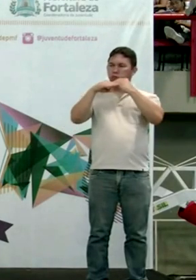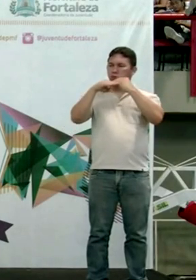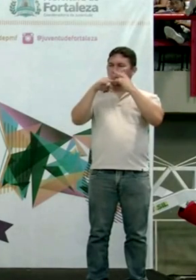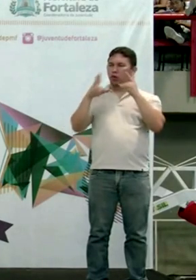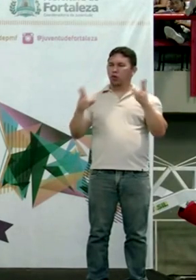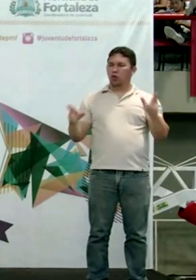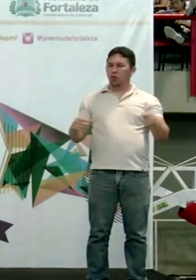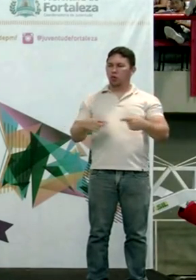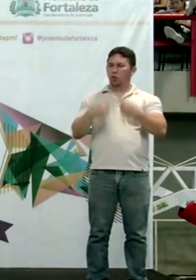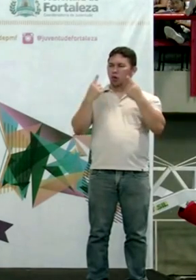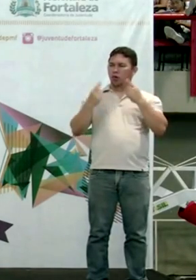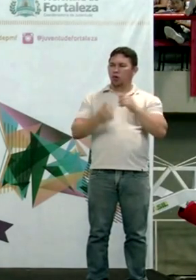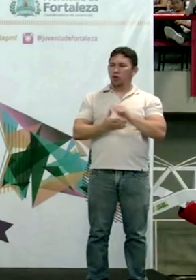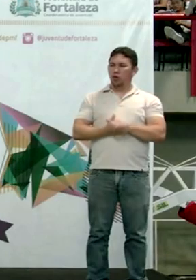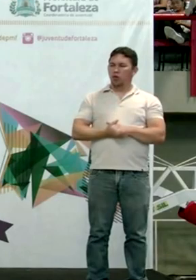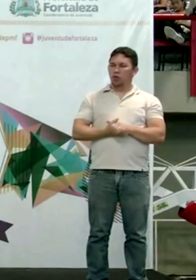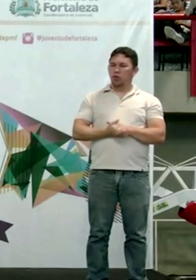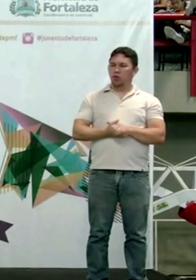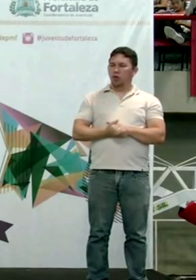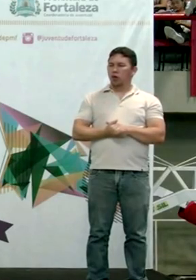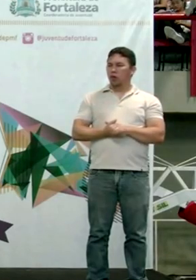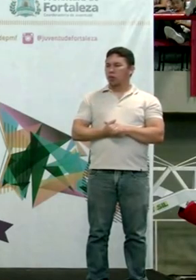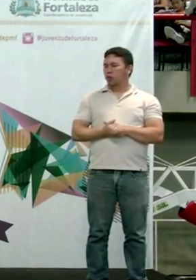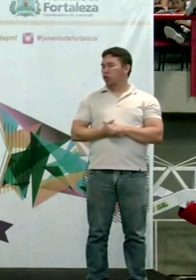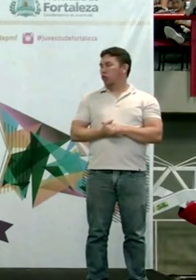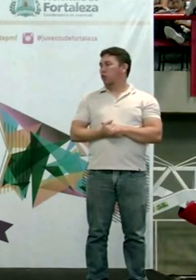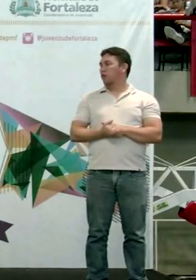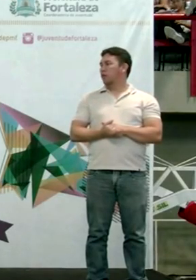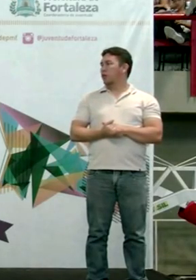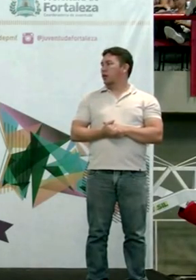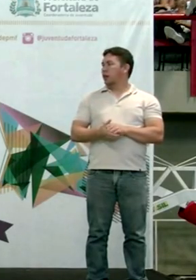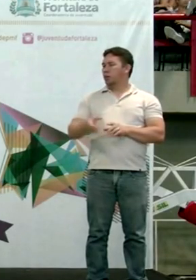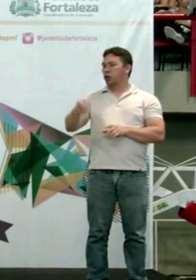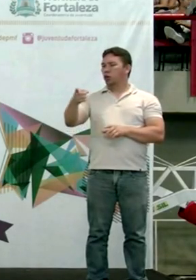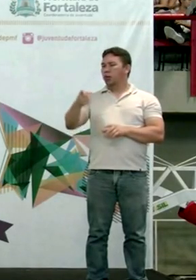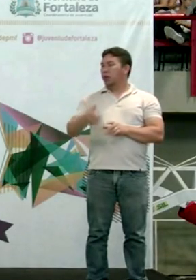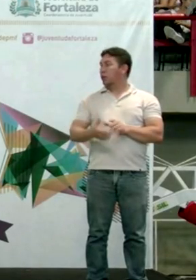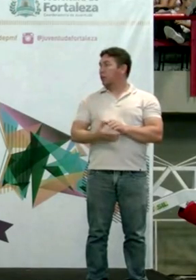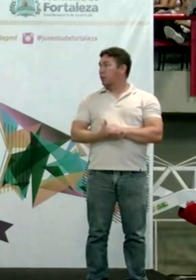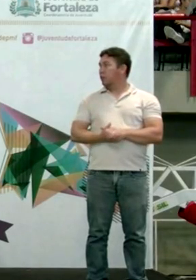uniforme. Como sabe?